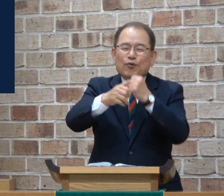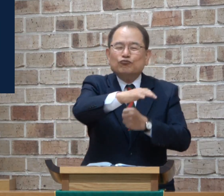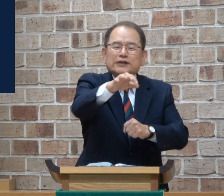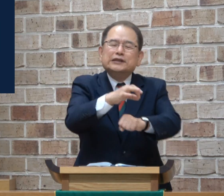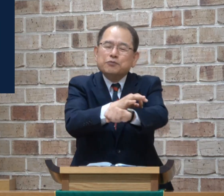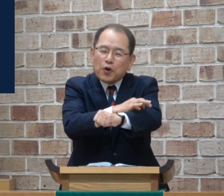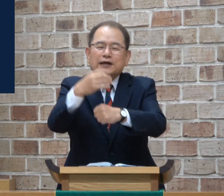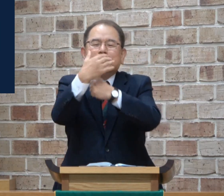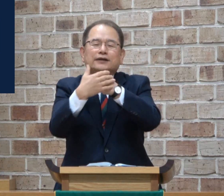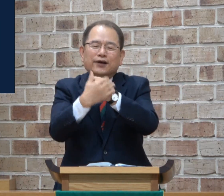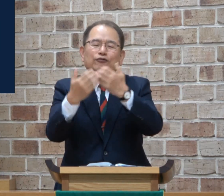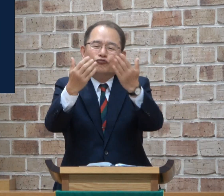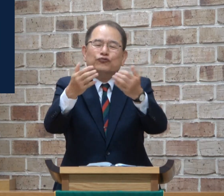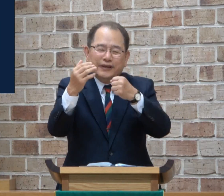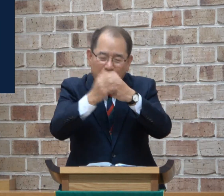때문에 똑똑한 것입니다.